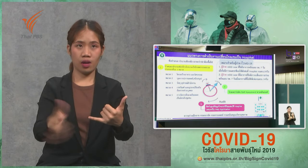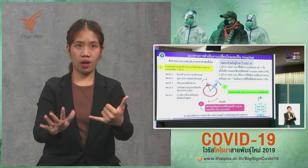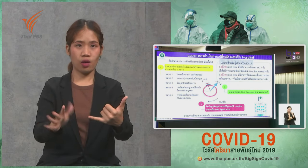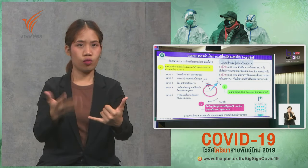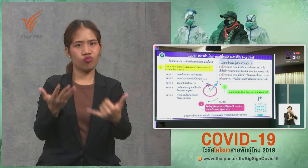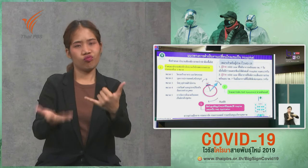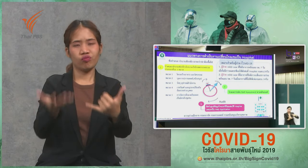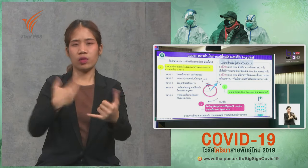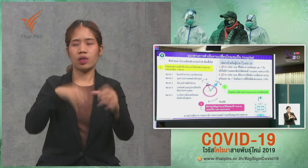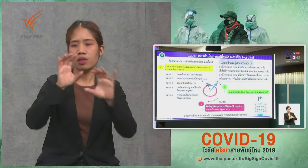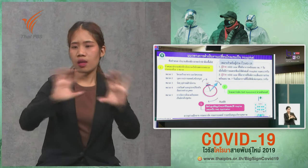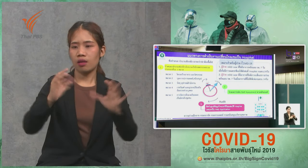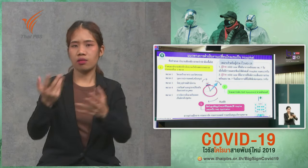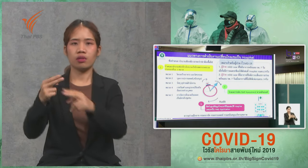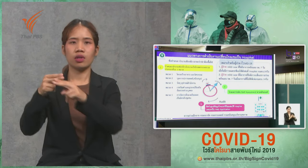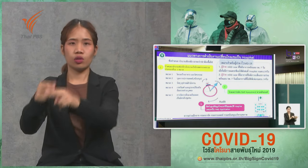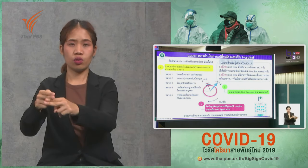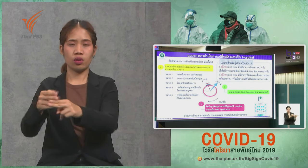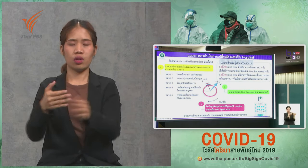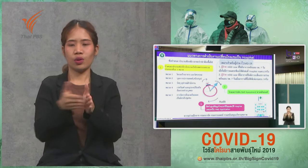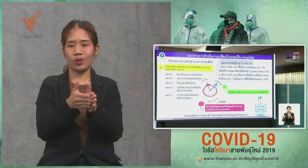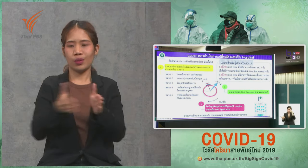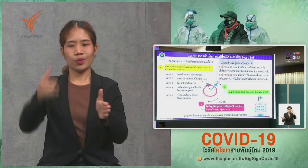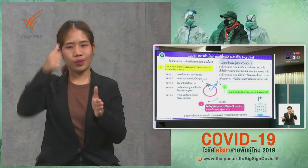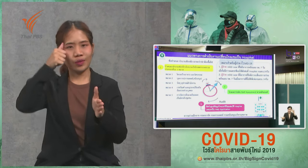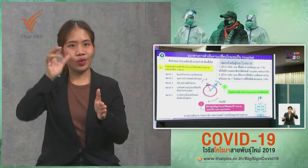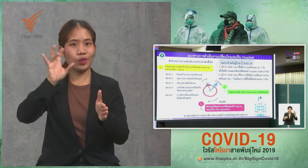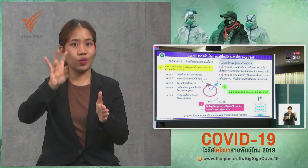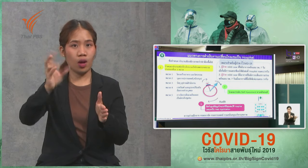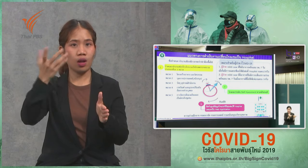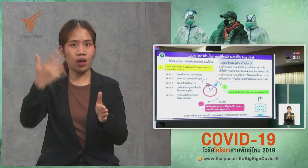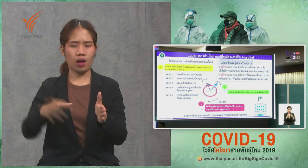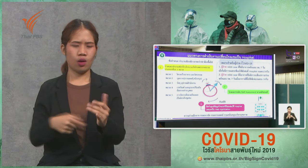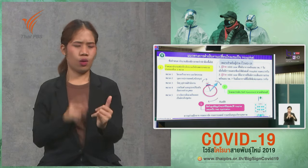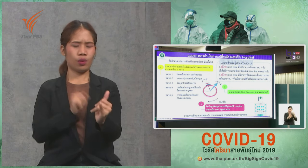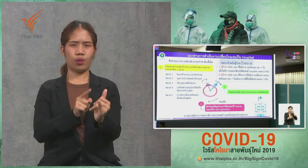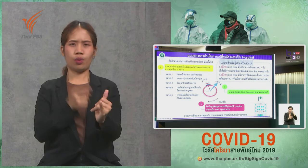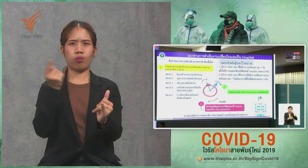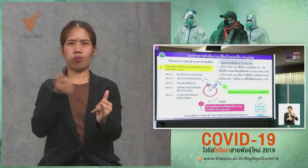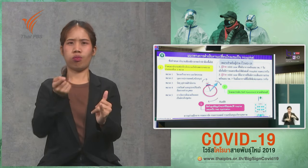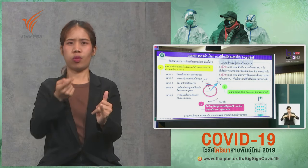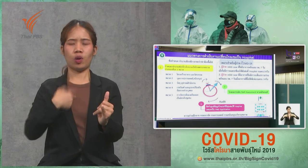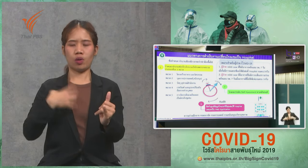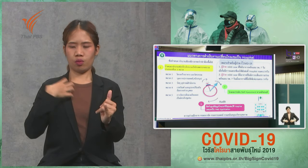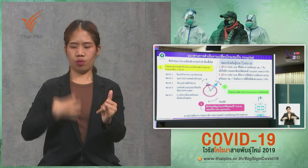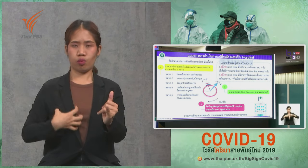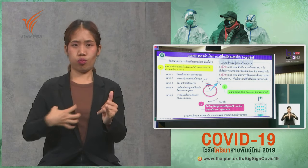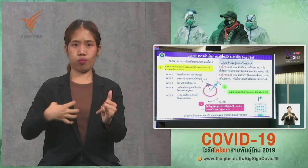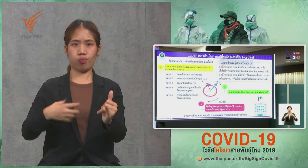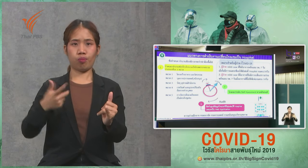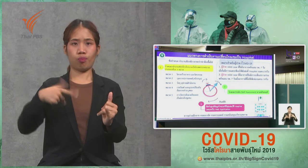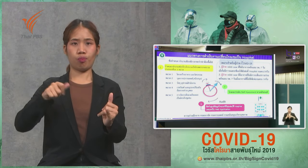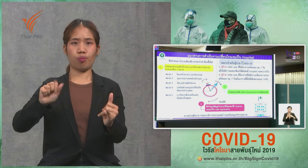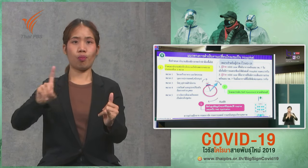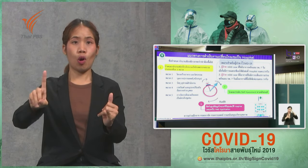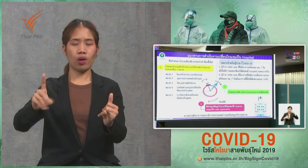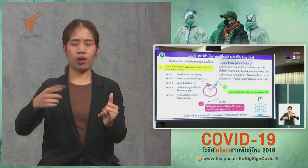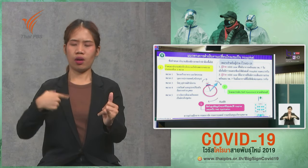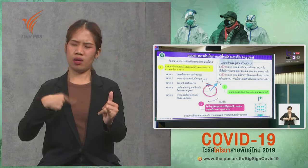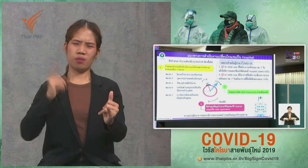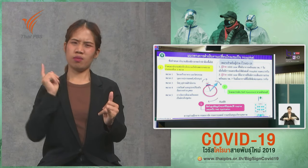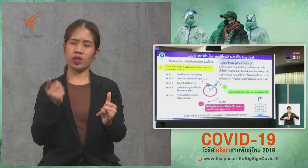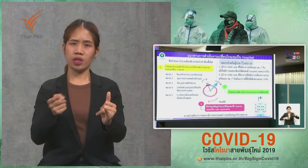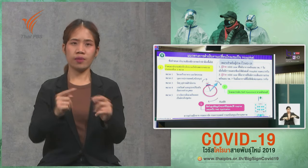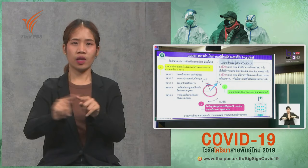นก็ตามเป็นเวลา7วันนะครับมีอาการคงที่อาการของปอดอะไรไม่ก้าวหน้าไปนะครับ